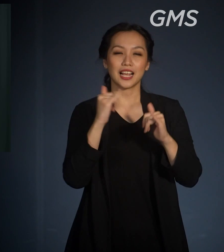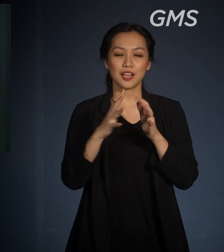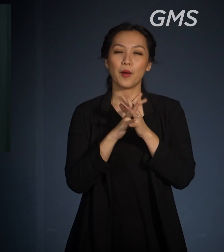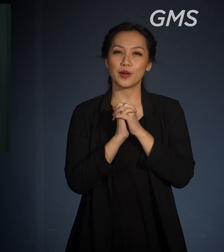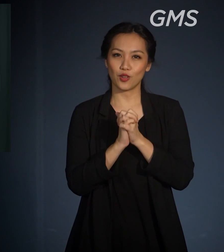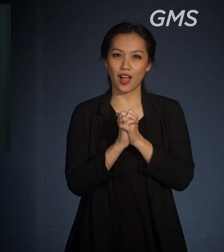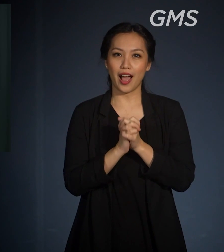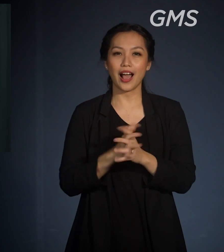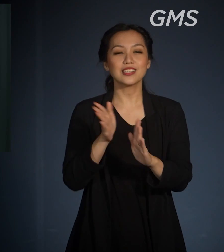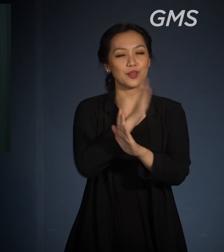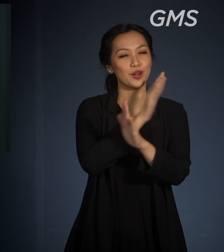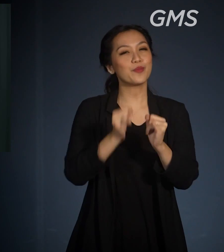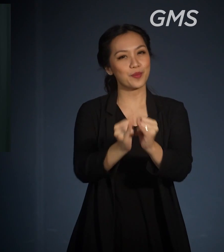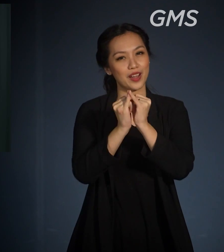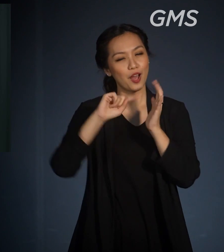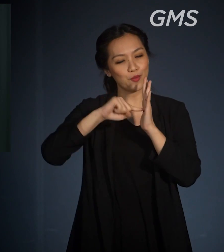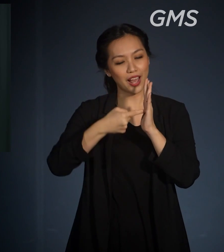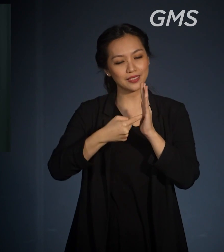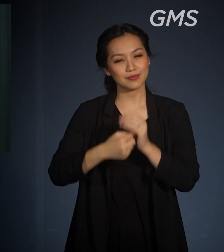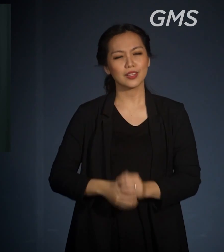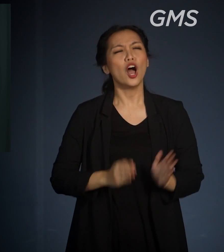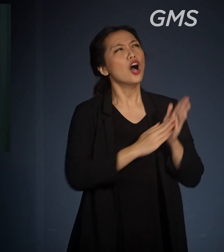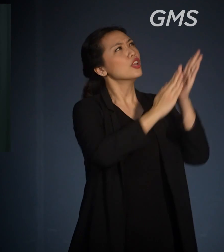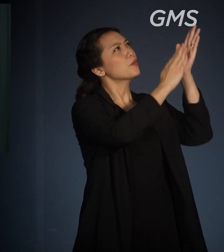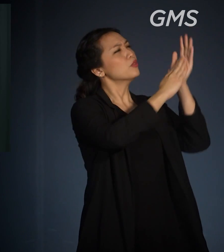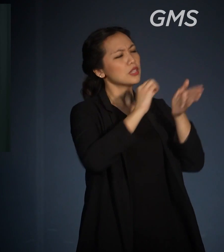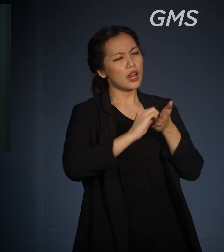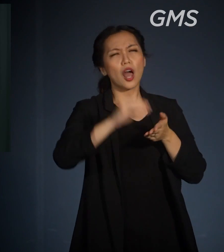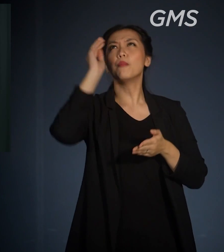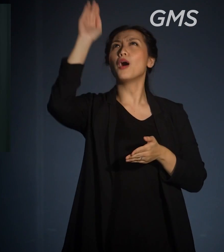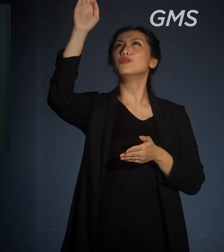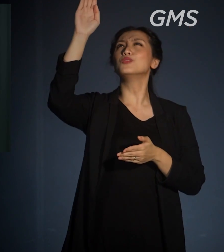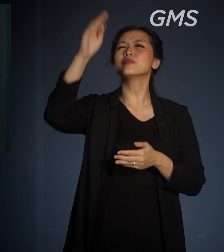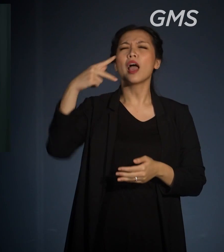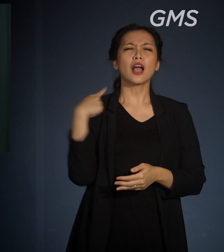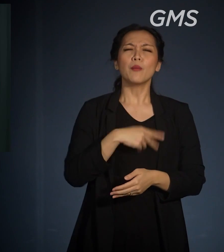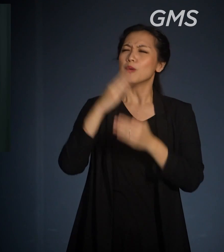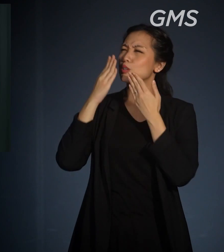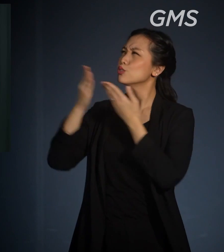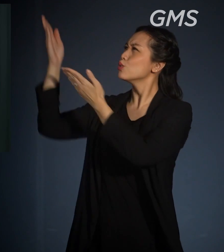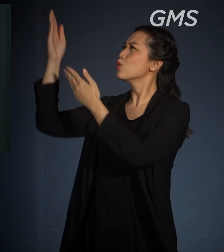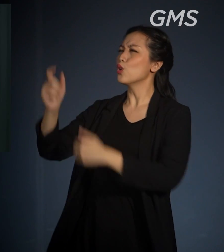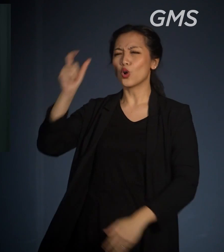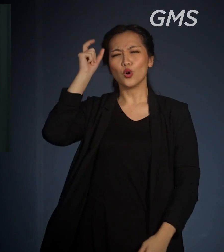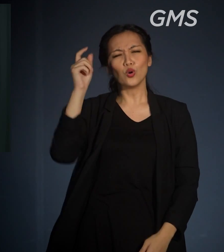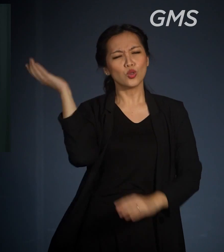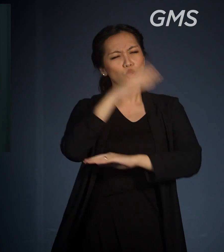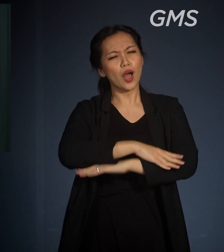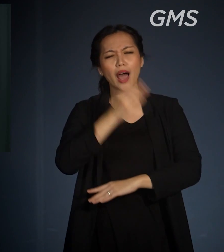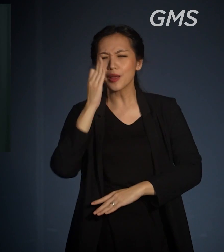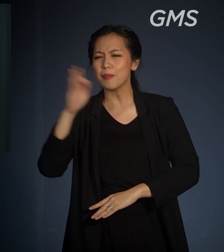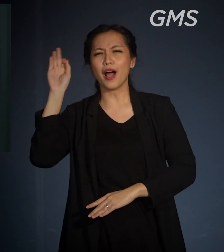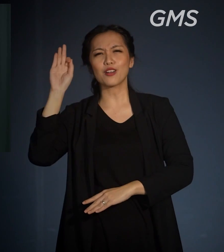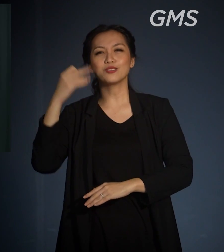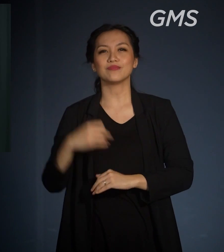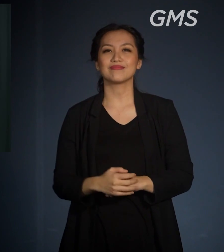berdoa sebelum ibadah dimulai. Terpujilah namamu Tuhan, kami mengucap syukur untuk hari yang baru, kami mengucap syukur untuk hari Minggu ini